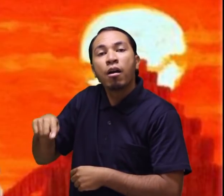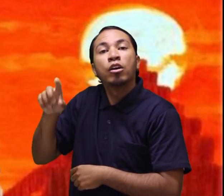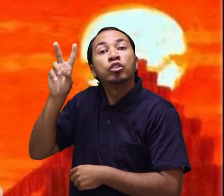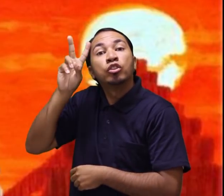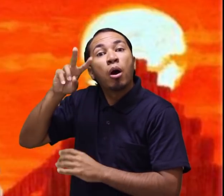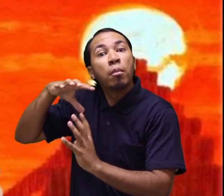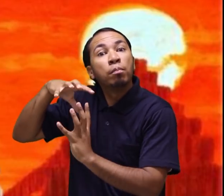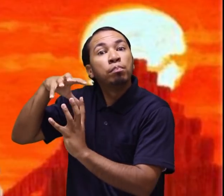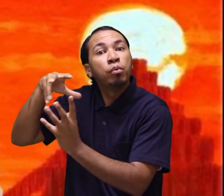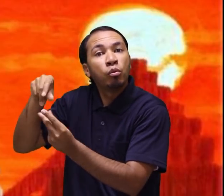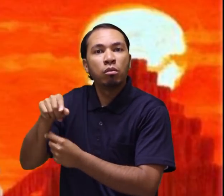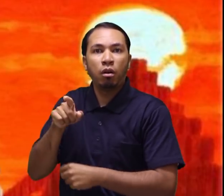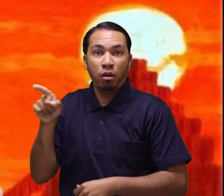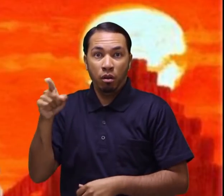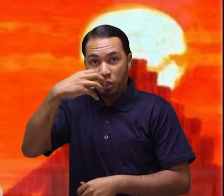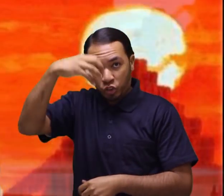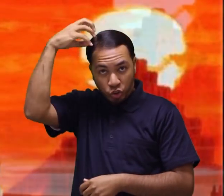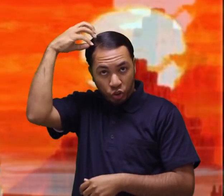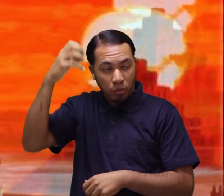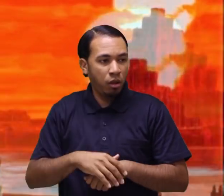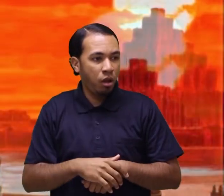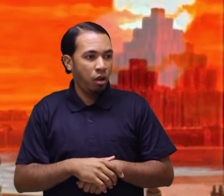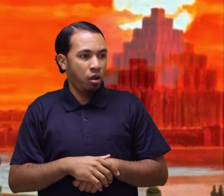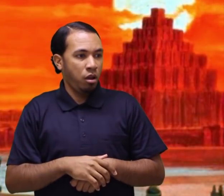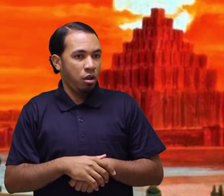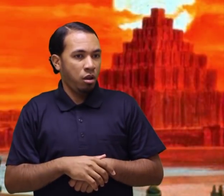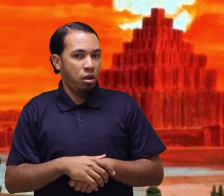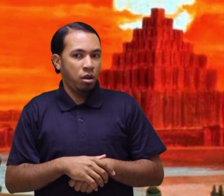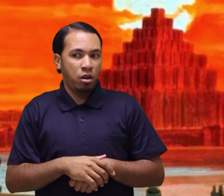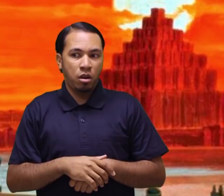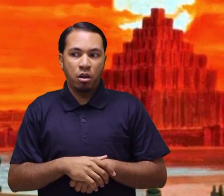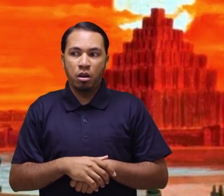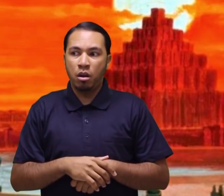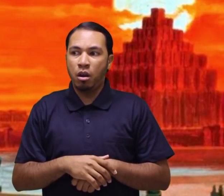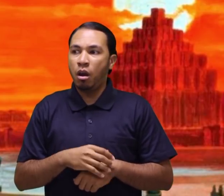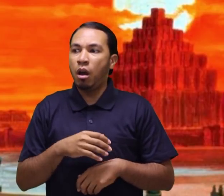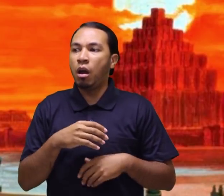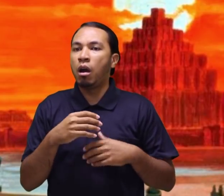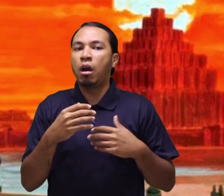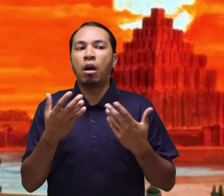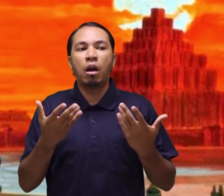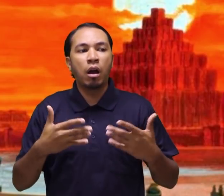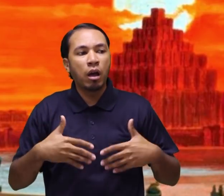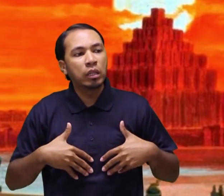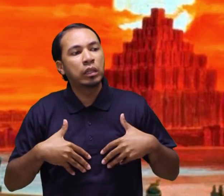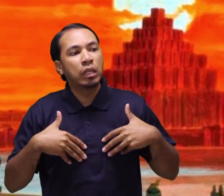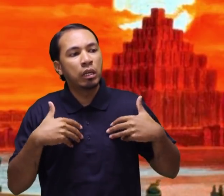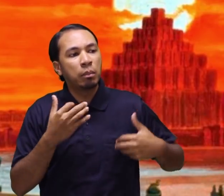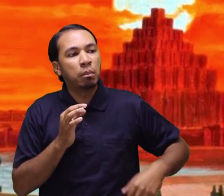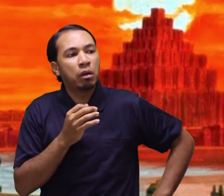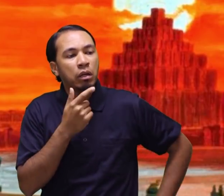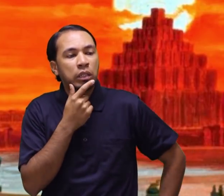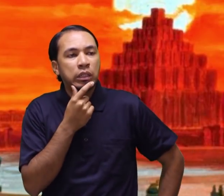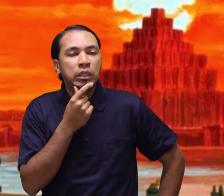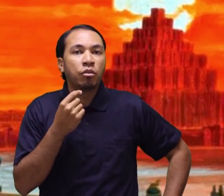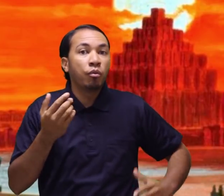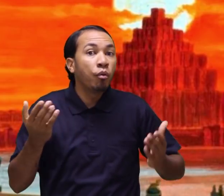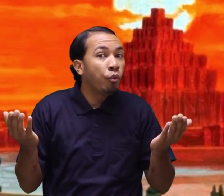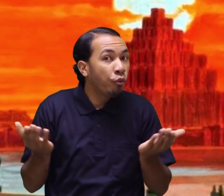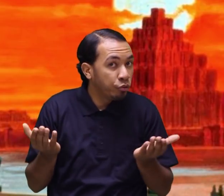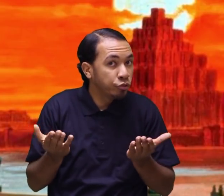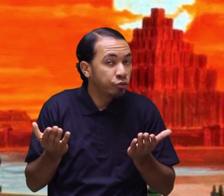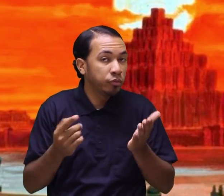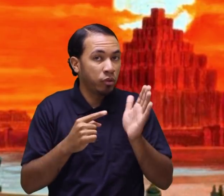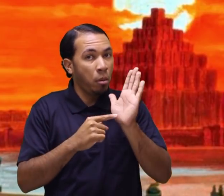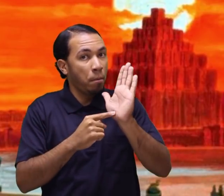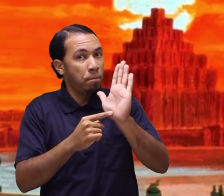o que era o sonho, mostrando a revelação de Deus sobre a história do mundo. Com isso, o rei ficou